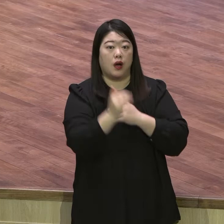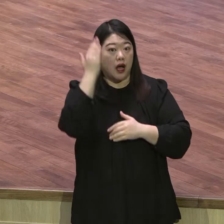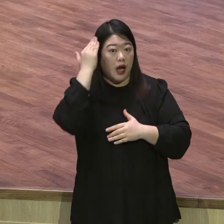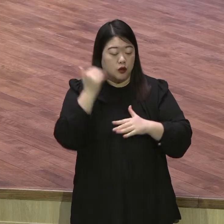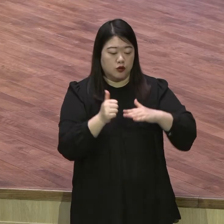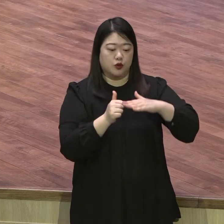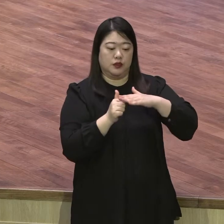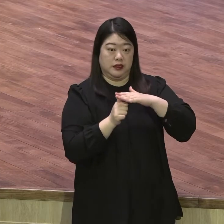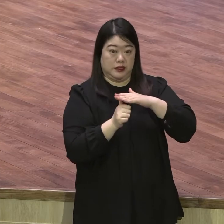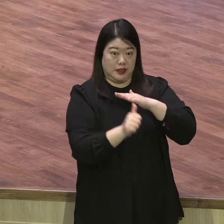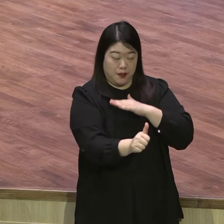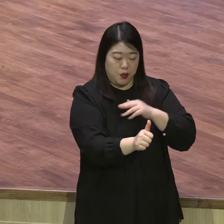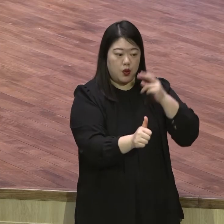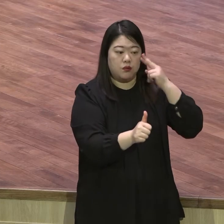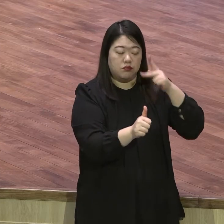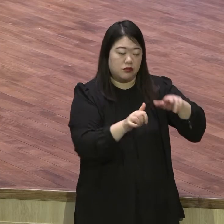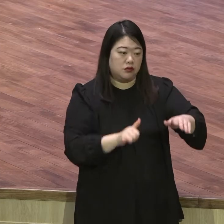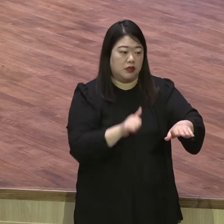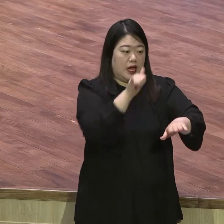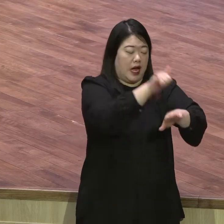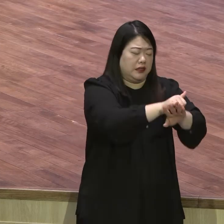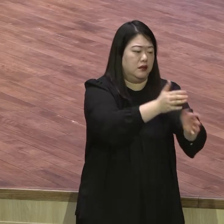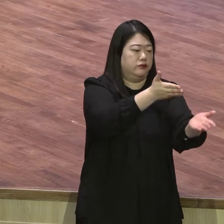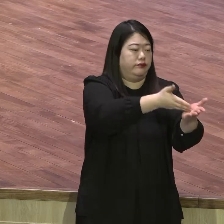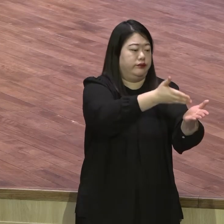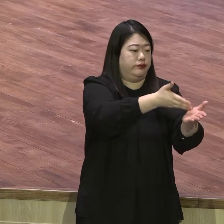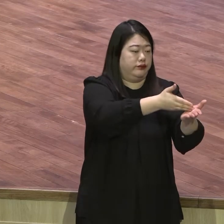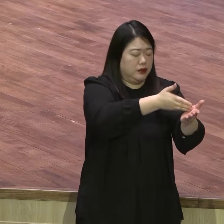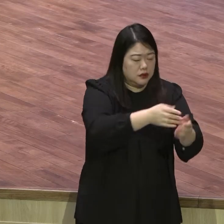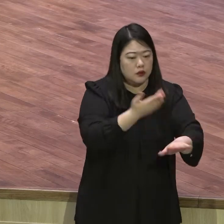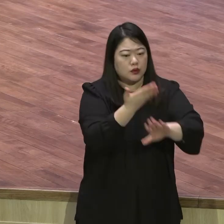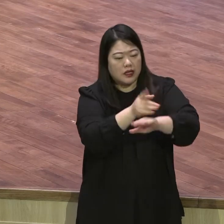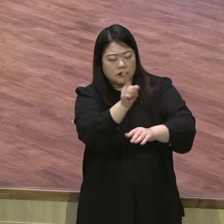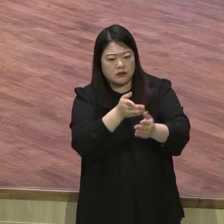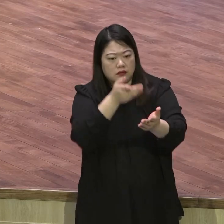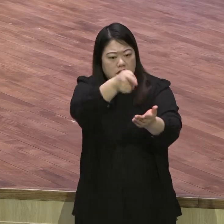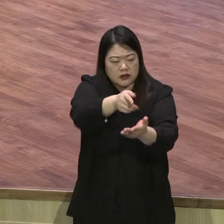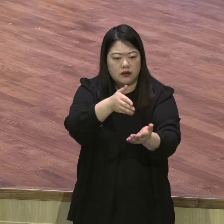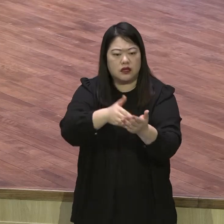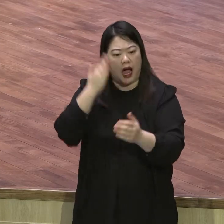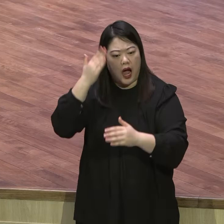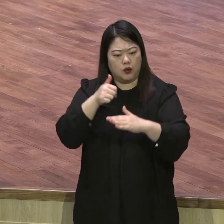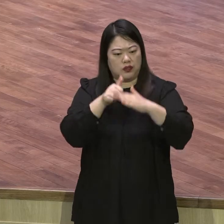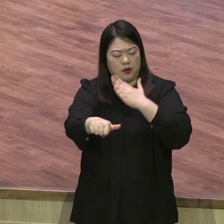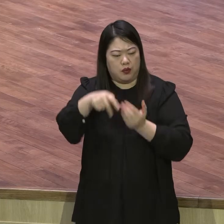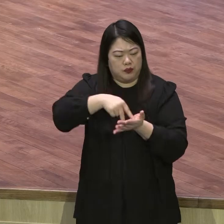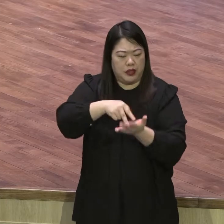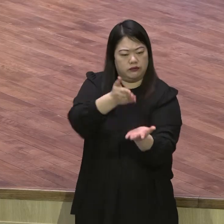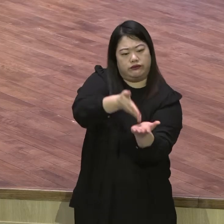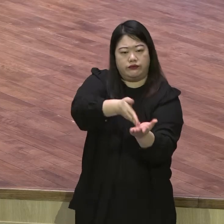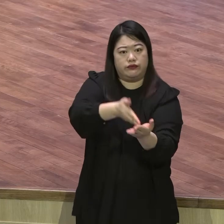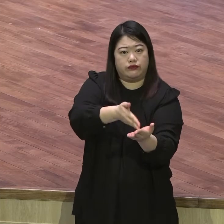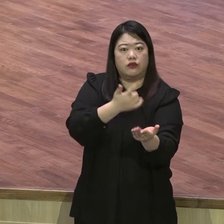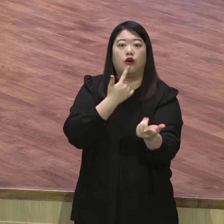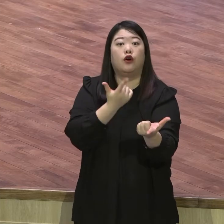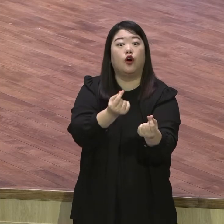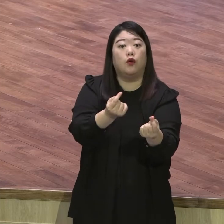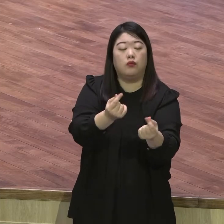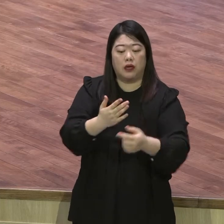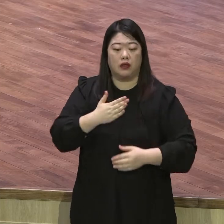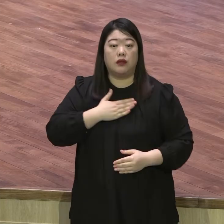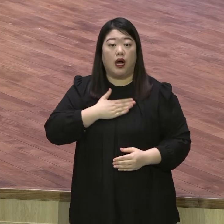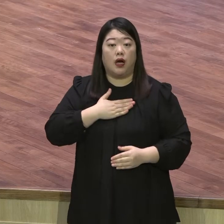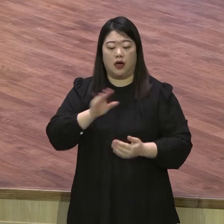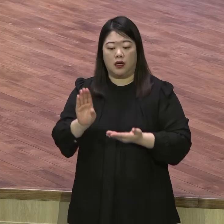대표해서 말하는 사람이 다른 나라에 가서 자 우리는 천국 백성인데 이 땅에 살면서 그리스도의